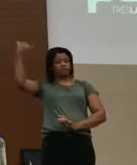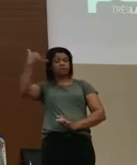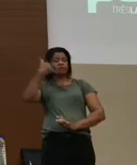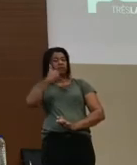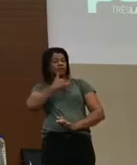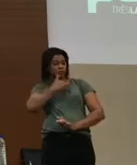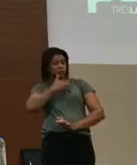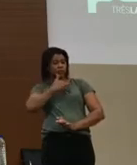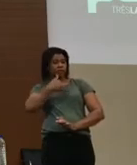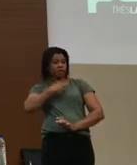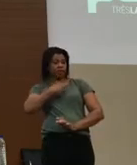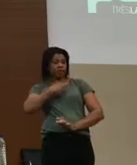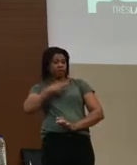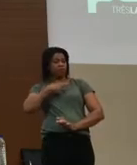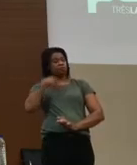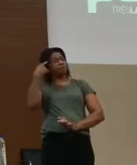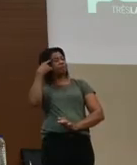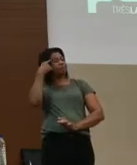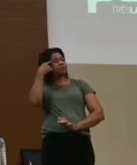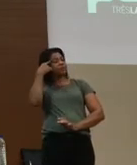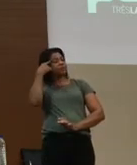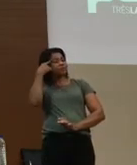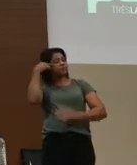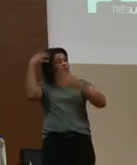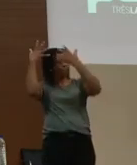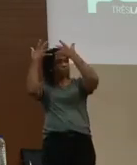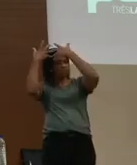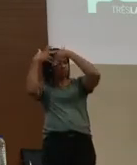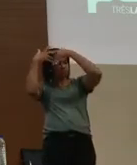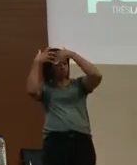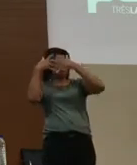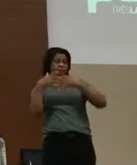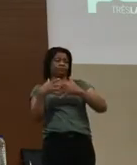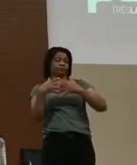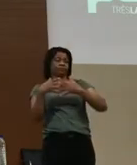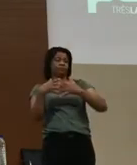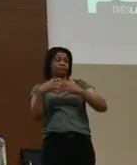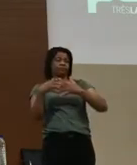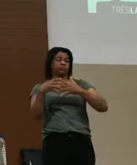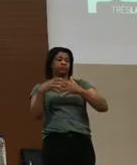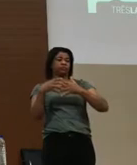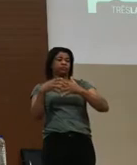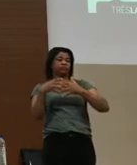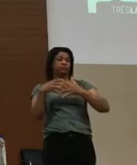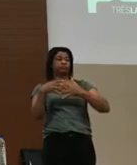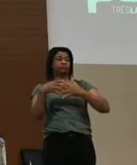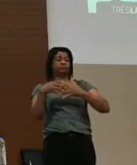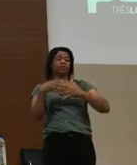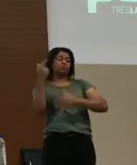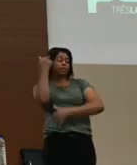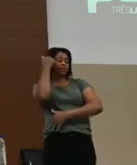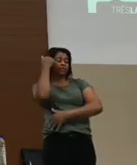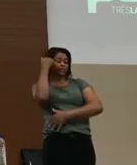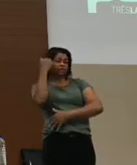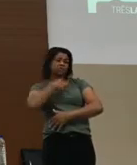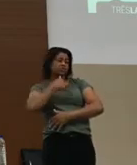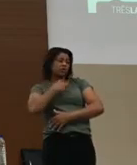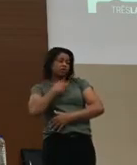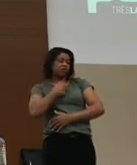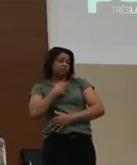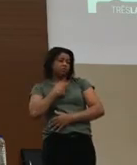na minha meditação, estou compartilhando com vocês, não é uma pregação de ensino, mas é uma meditação que eu